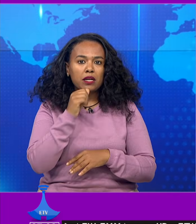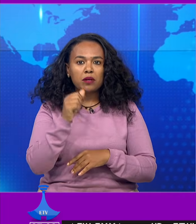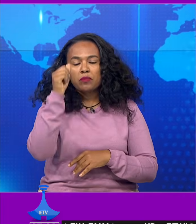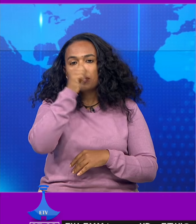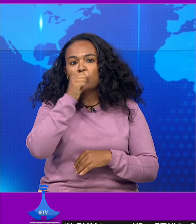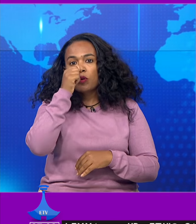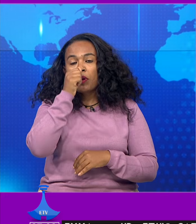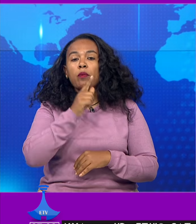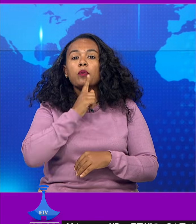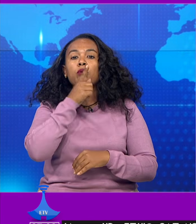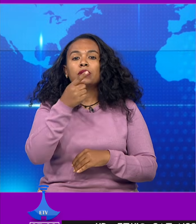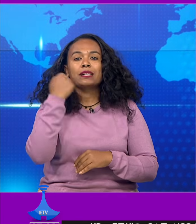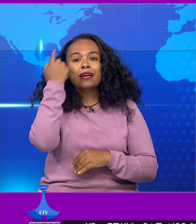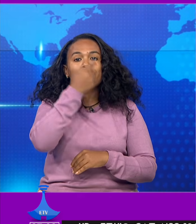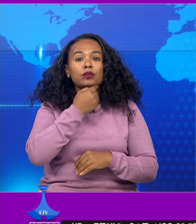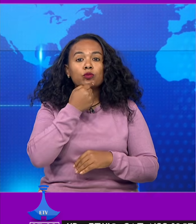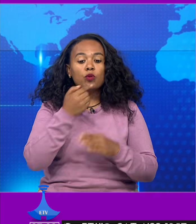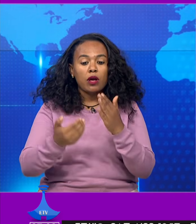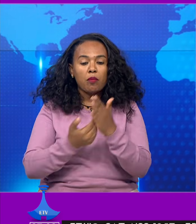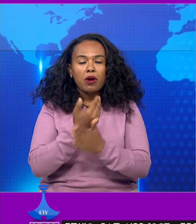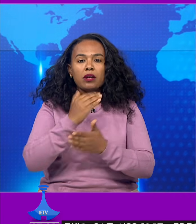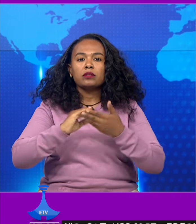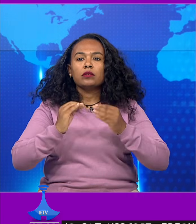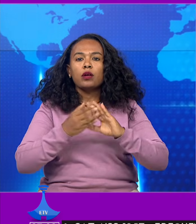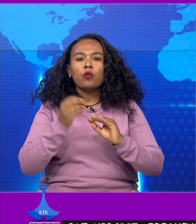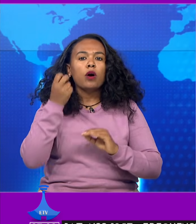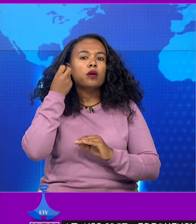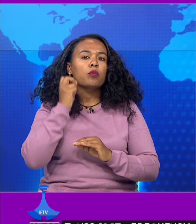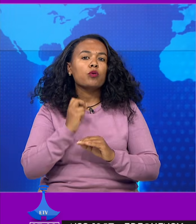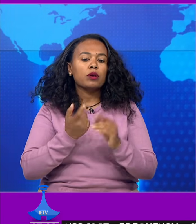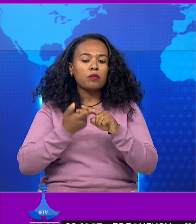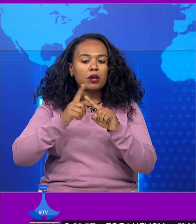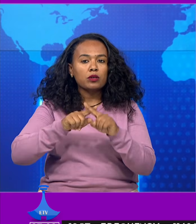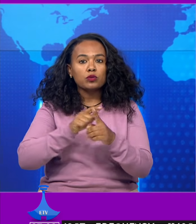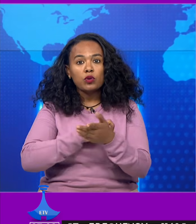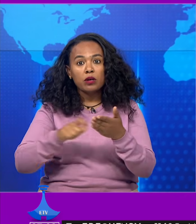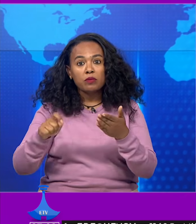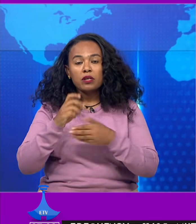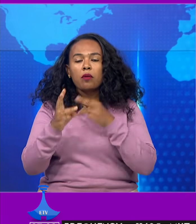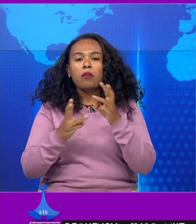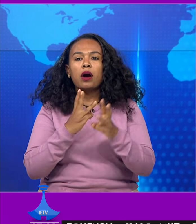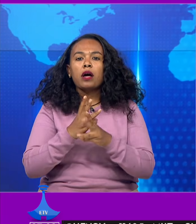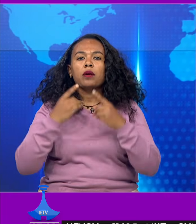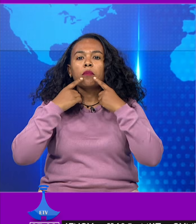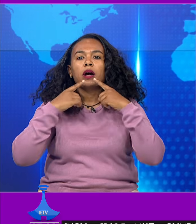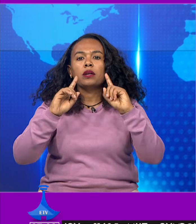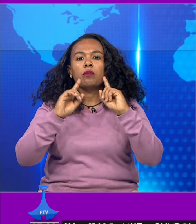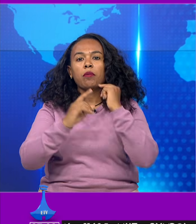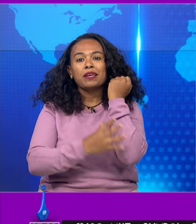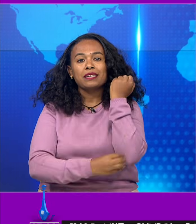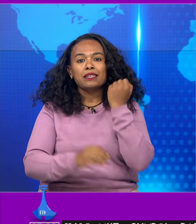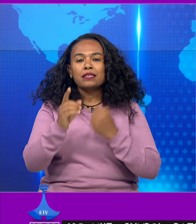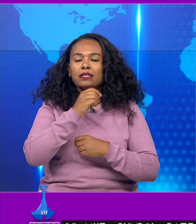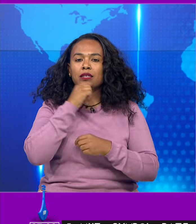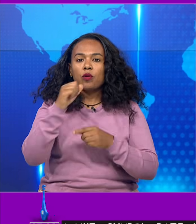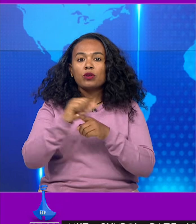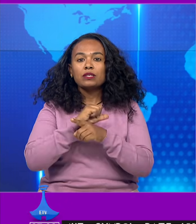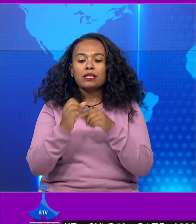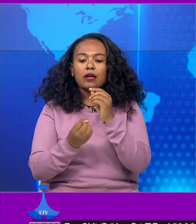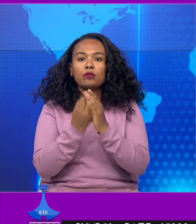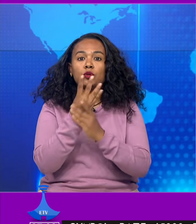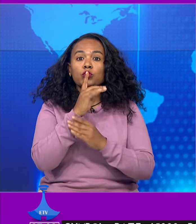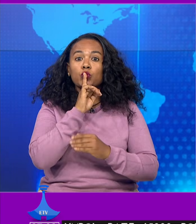ኢትዮጵያን በእውነተኛ ገጽታዋ የማደስ ታሪኳን በወርቅ ቀለም መልሶ የመጻፍ በዓለም አደባባይ የድህነት ሳይሆን የስልጣኔ ምንጮች